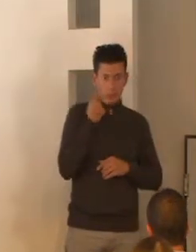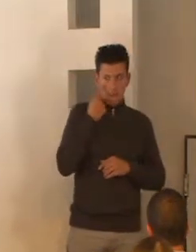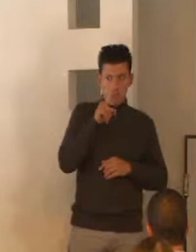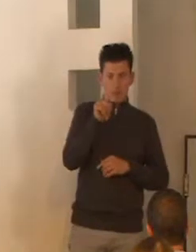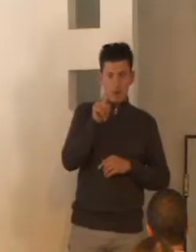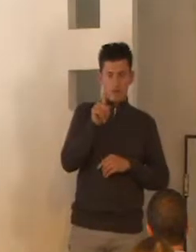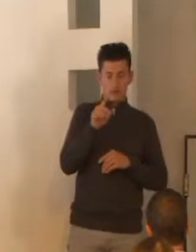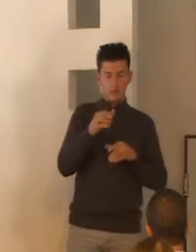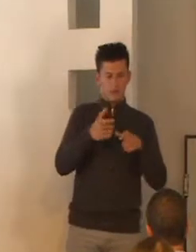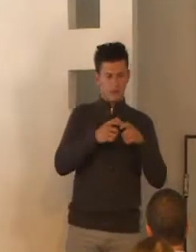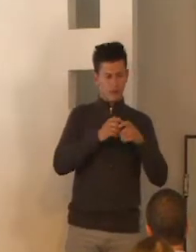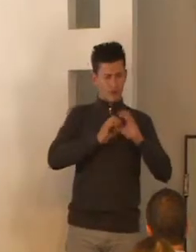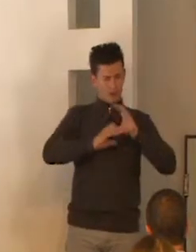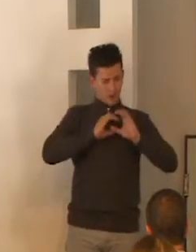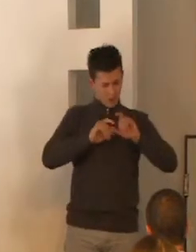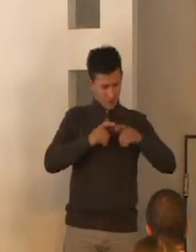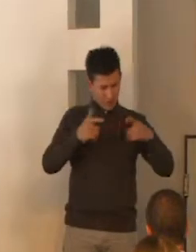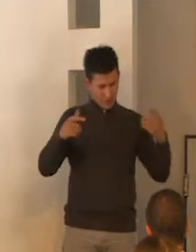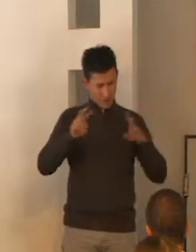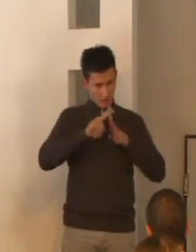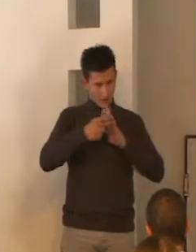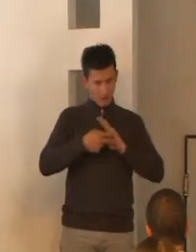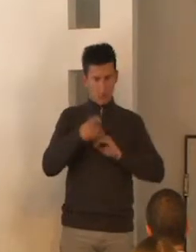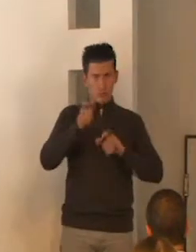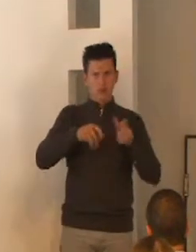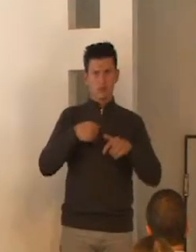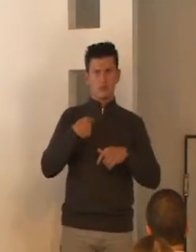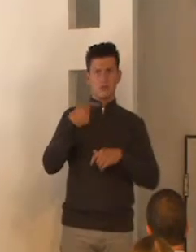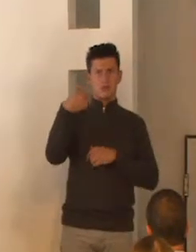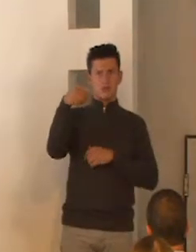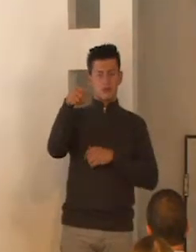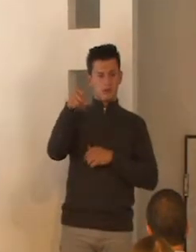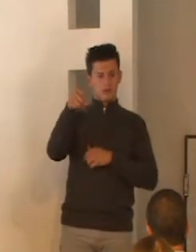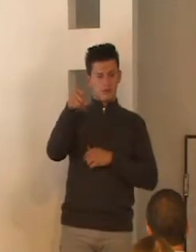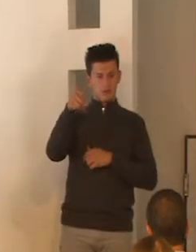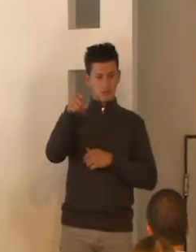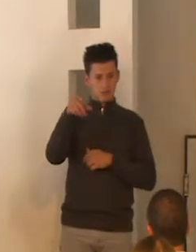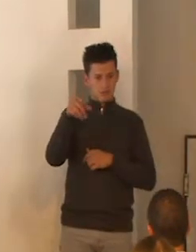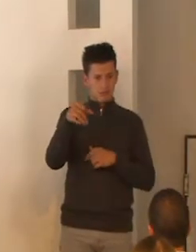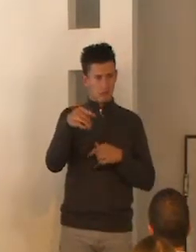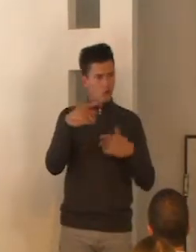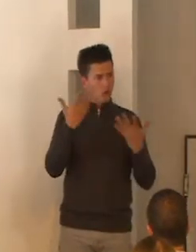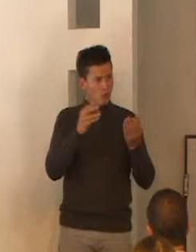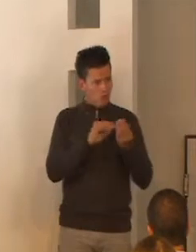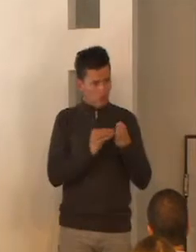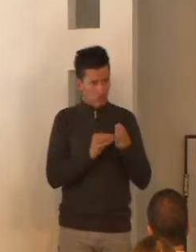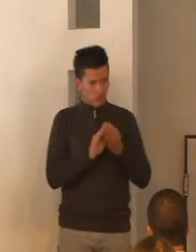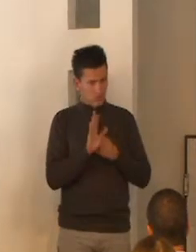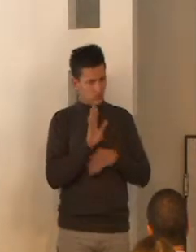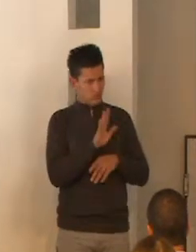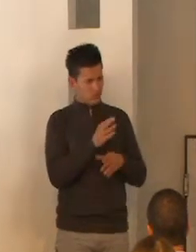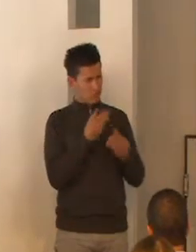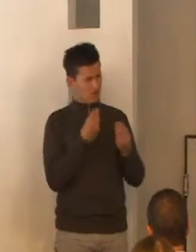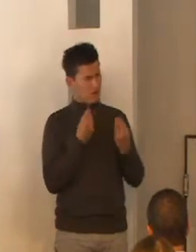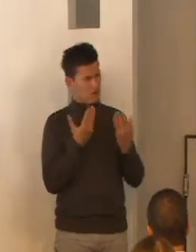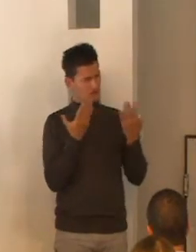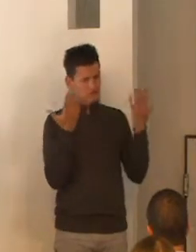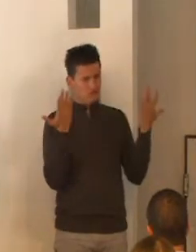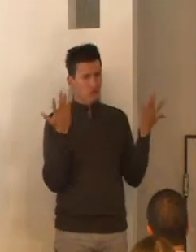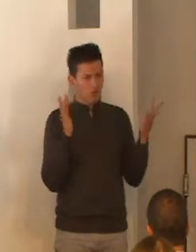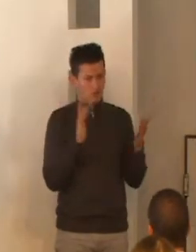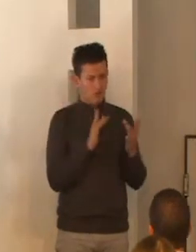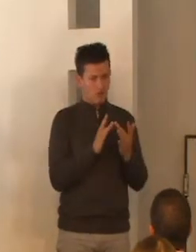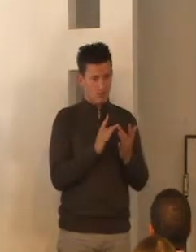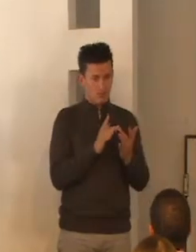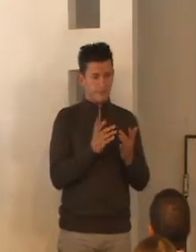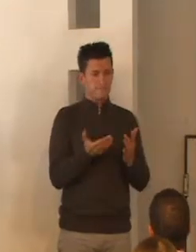vez de comunicación aumentativa alternativa, la gente no tiene ni idea qué es eso, ni eso cómo funciona, ni eso para qué sirve, y casi que